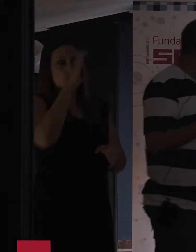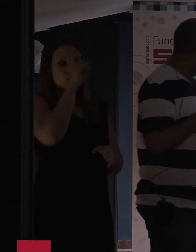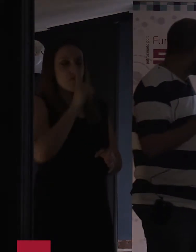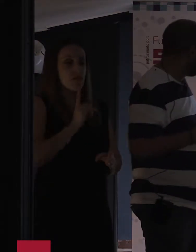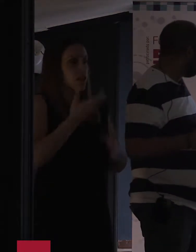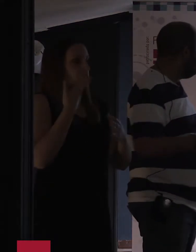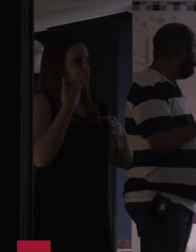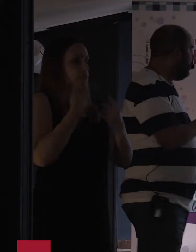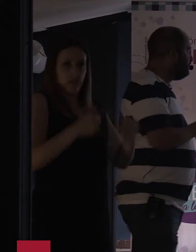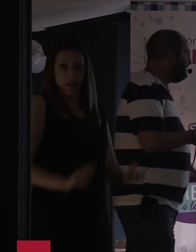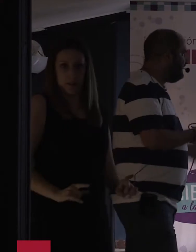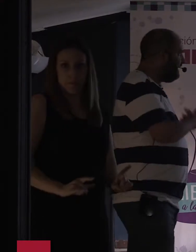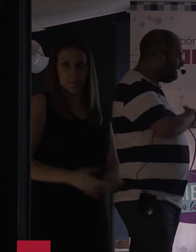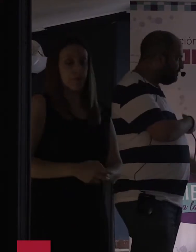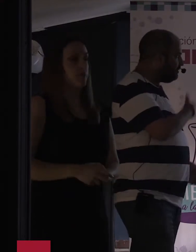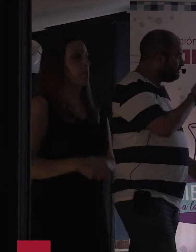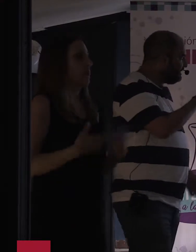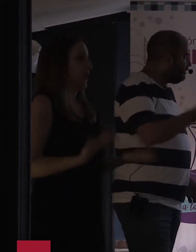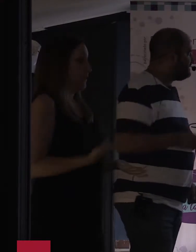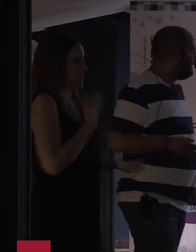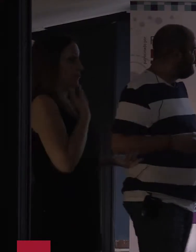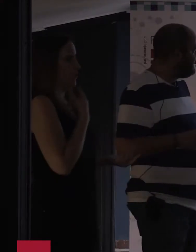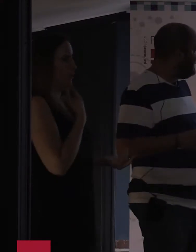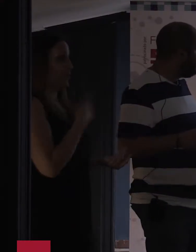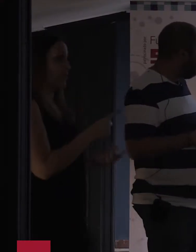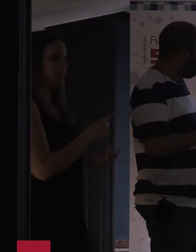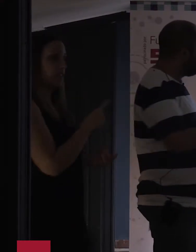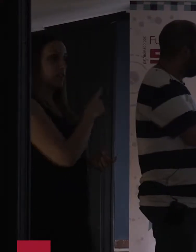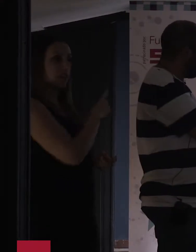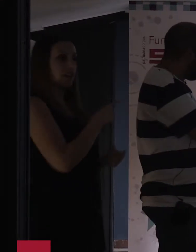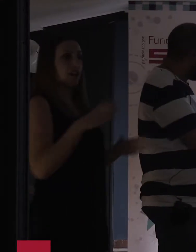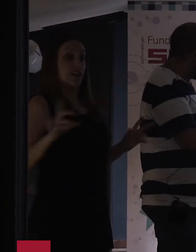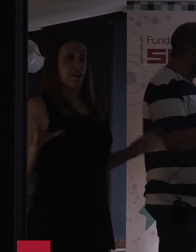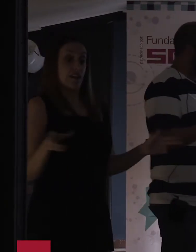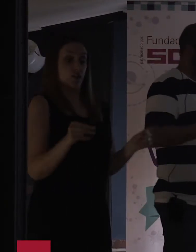diferentes. Como os decía, electrodos y cosas para detectar señales magnéticas